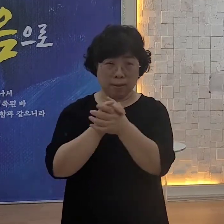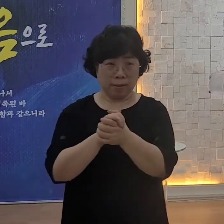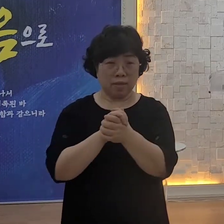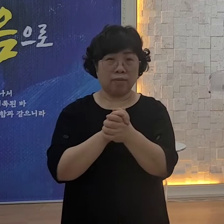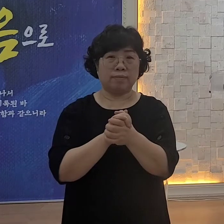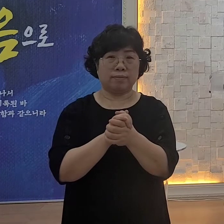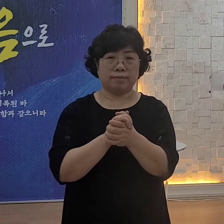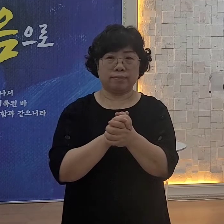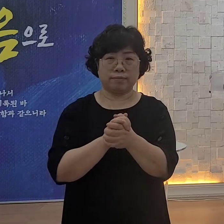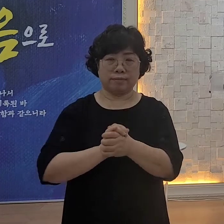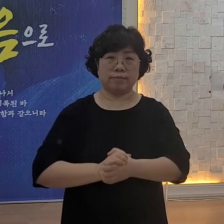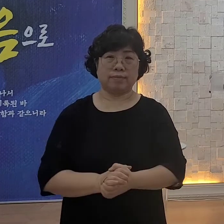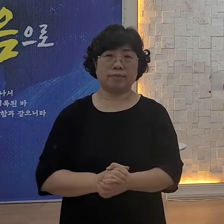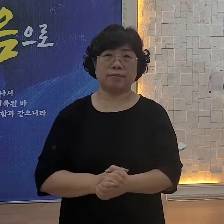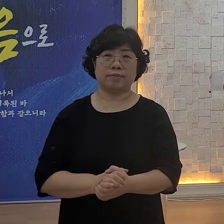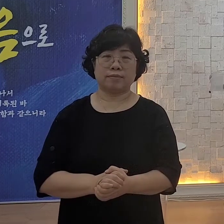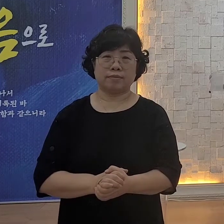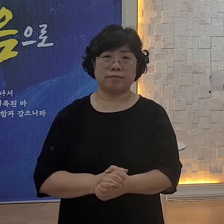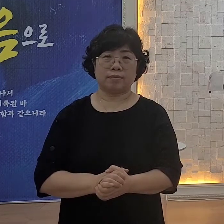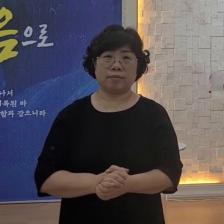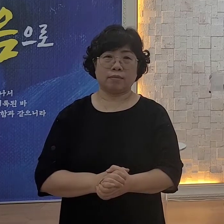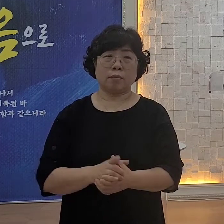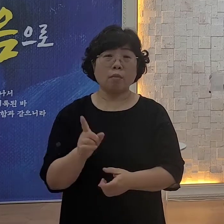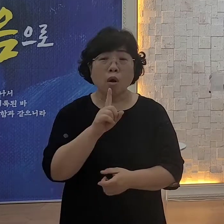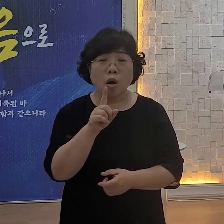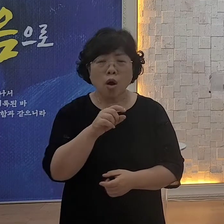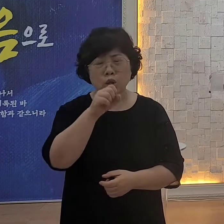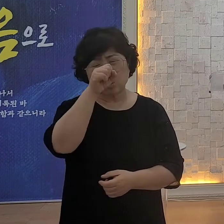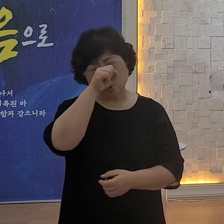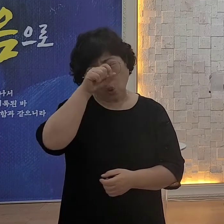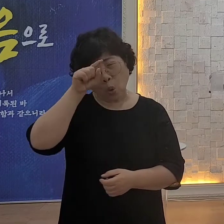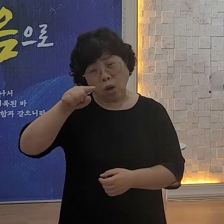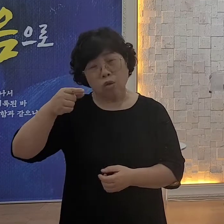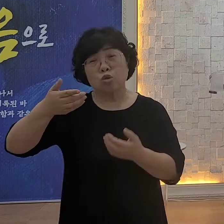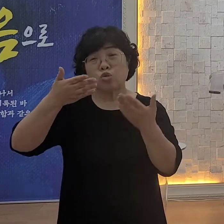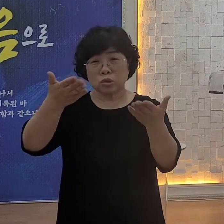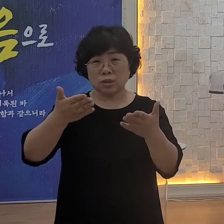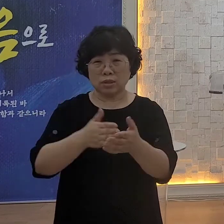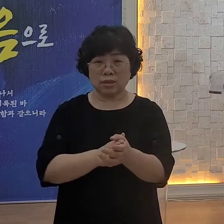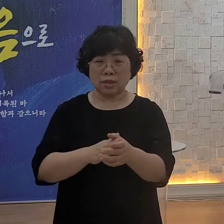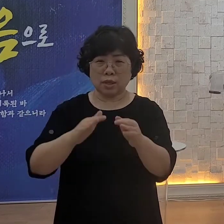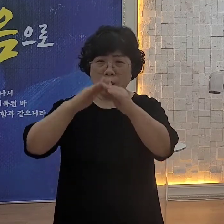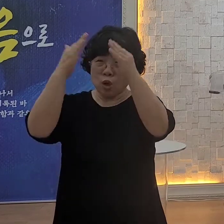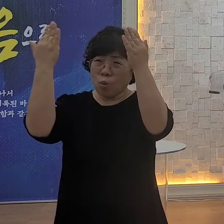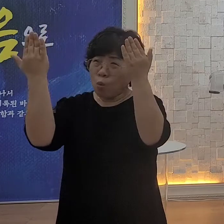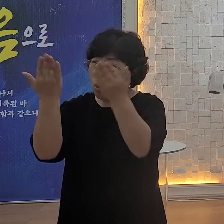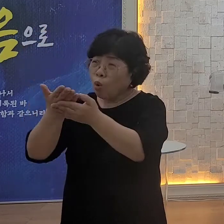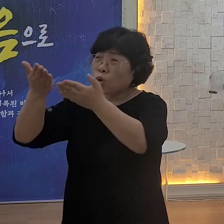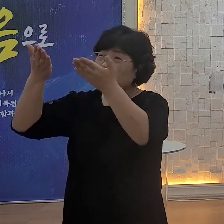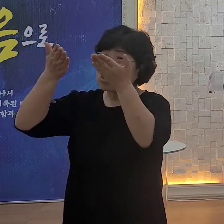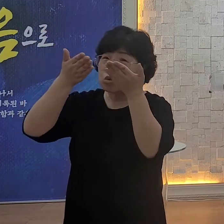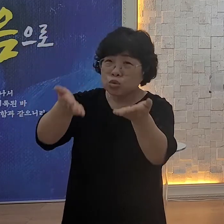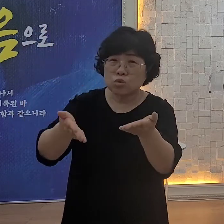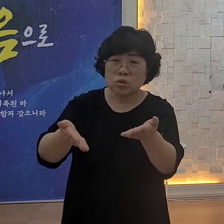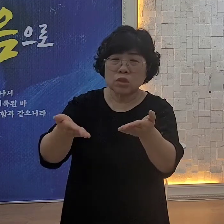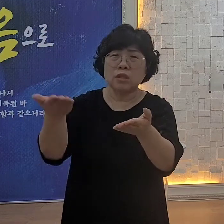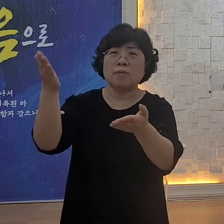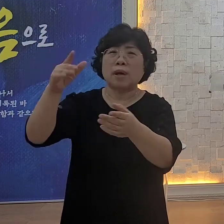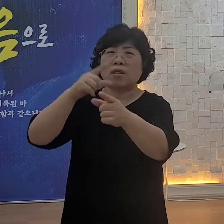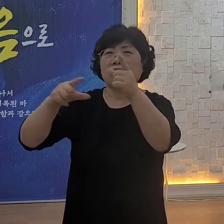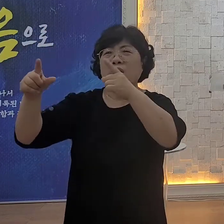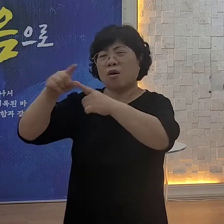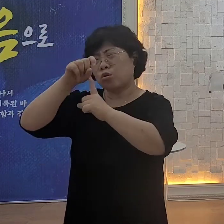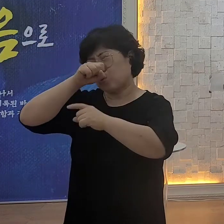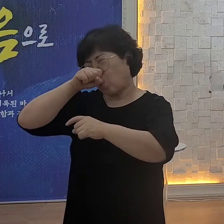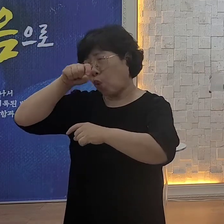않겠느냐. 아멘. 자, 뭐라고요? 좋은 것. 모든 것 주시지만 더 정확하게 좋은